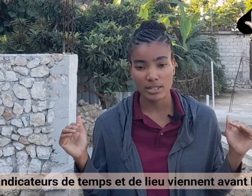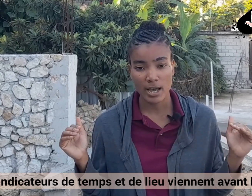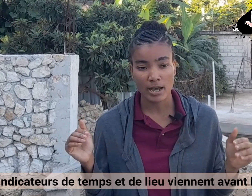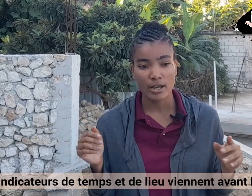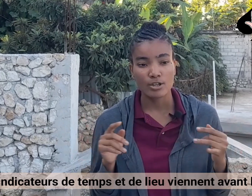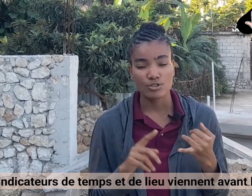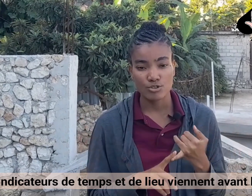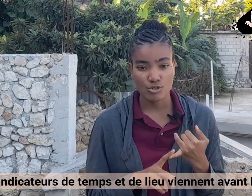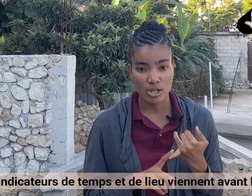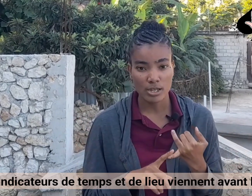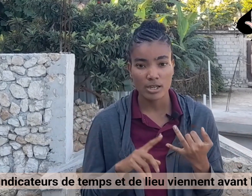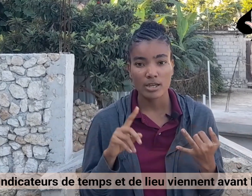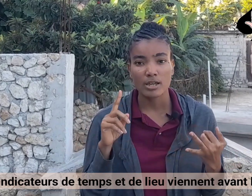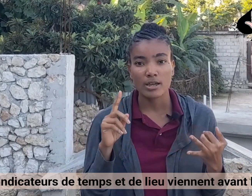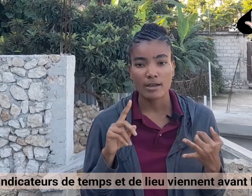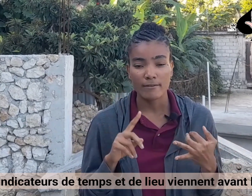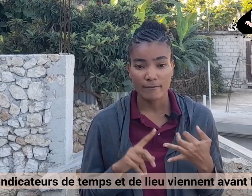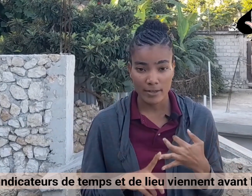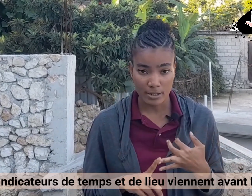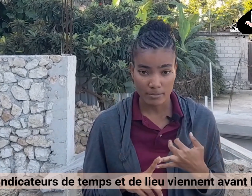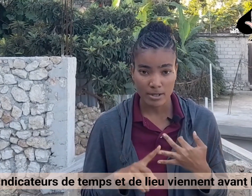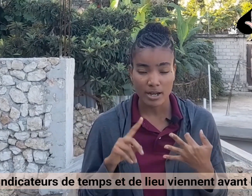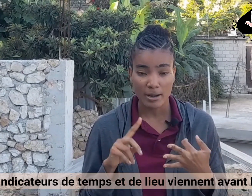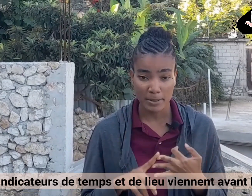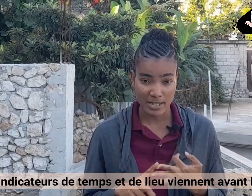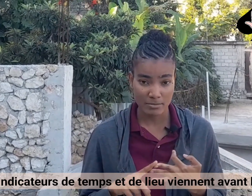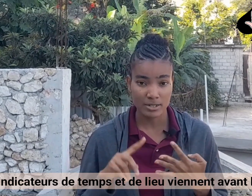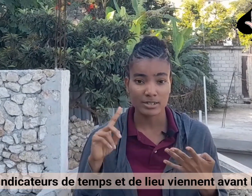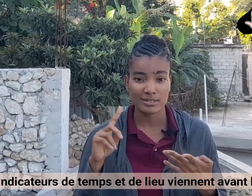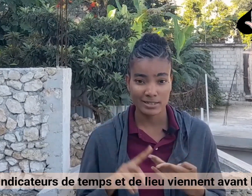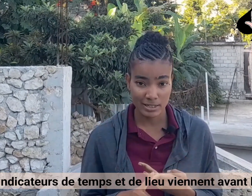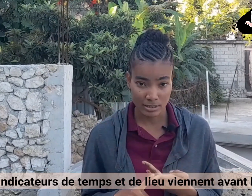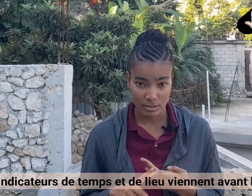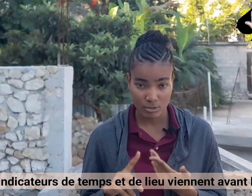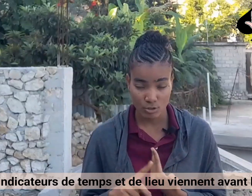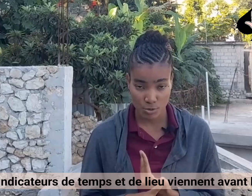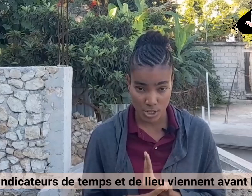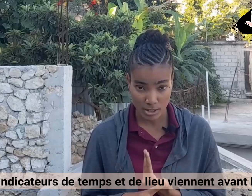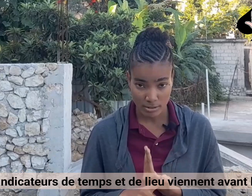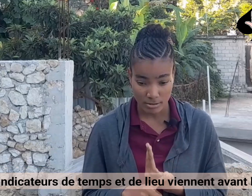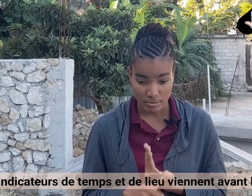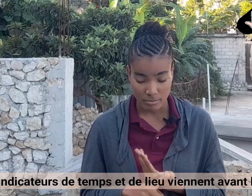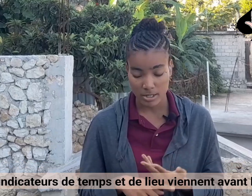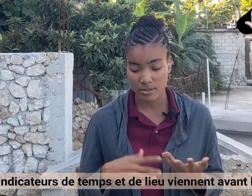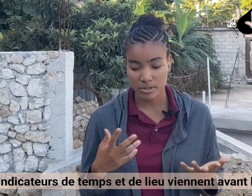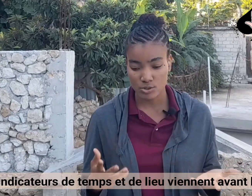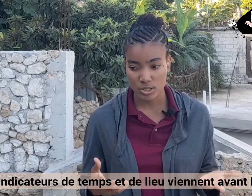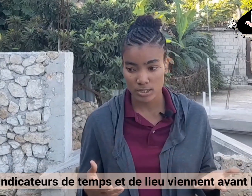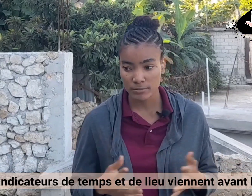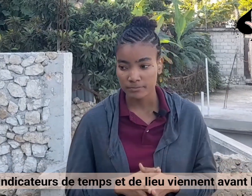a sujet, verbe, emplacement, temps, objet, par exemple, si je dis